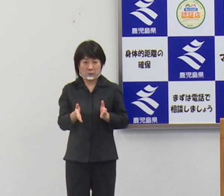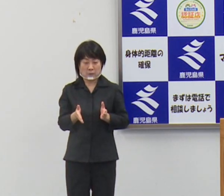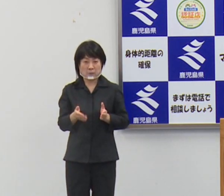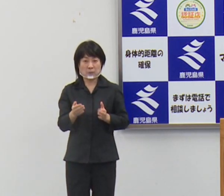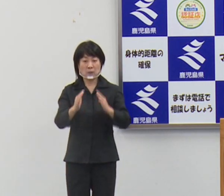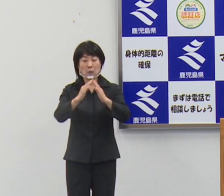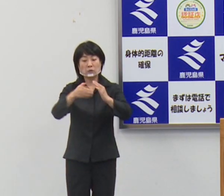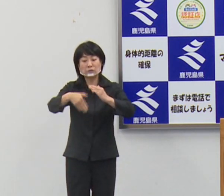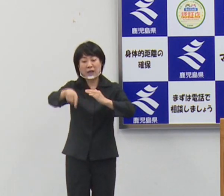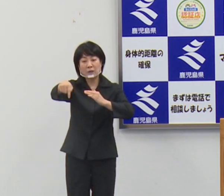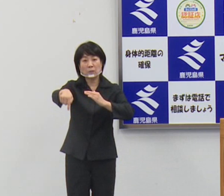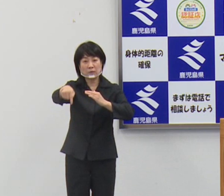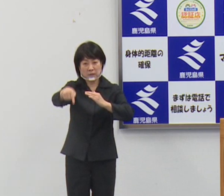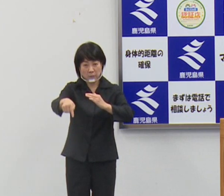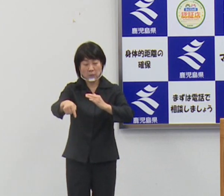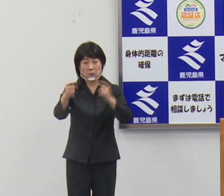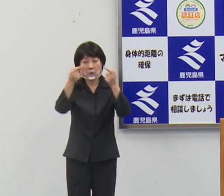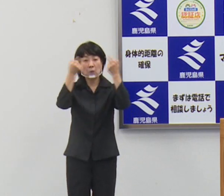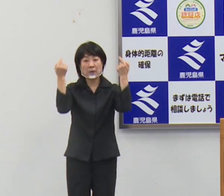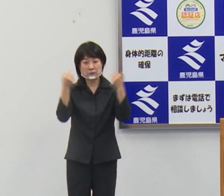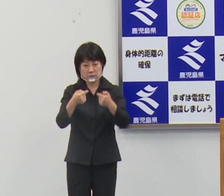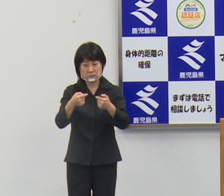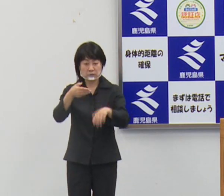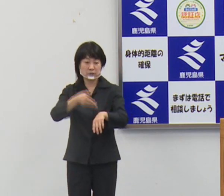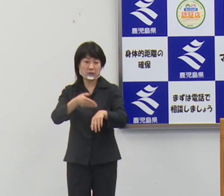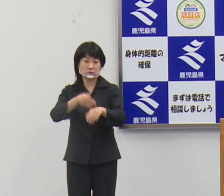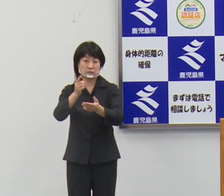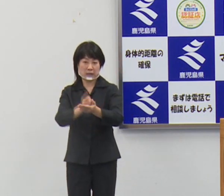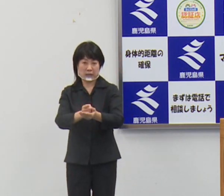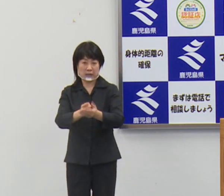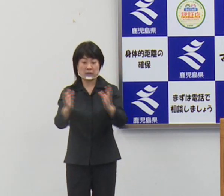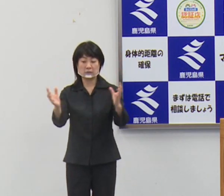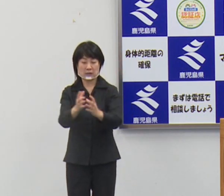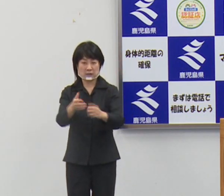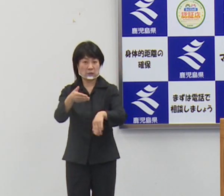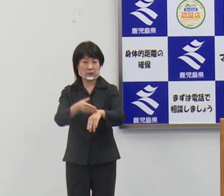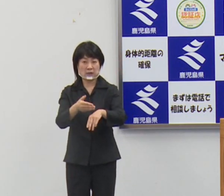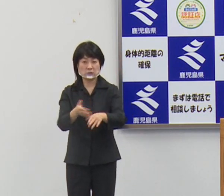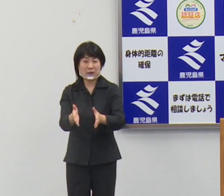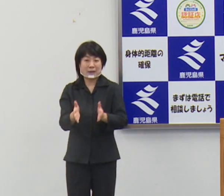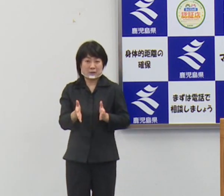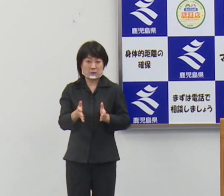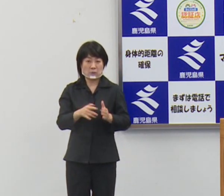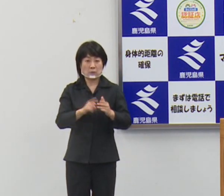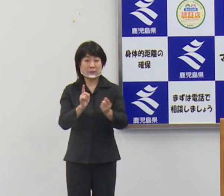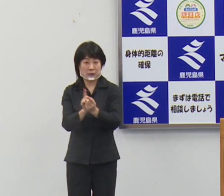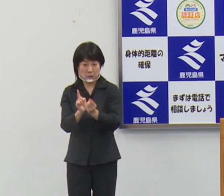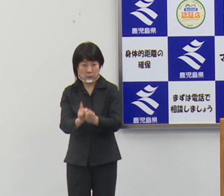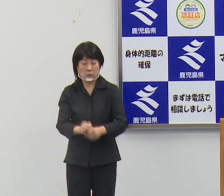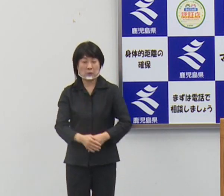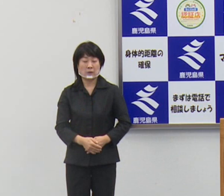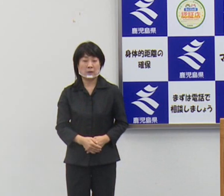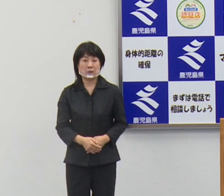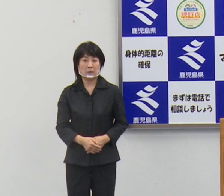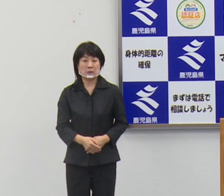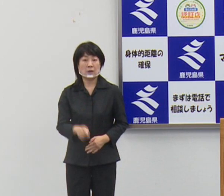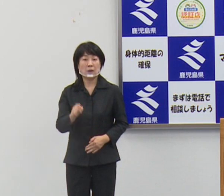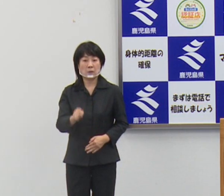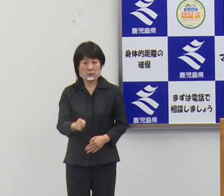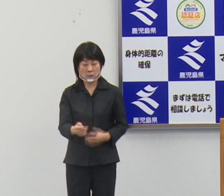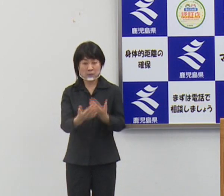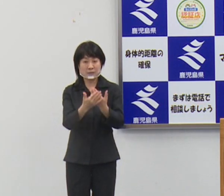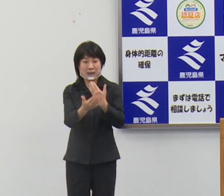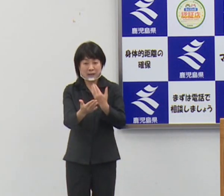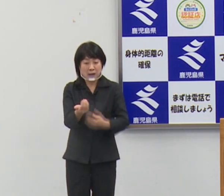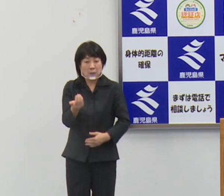はその屋外であっても個別の練習しかしないというような対応ではありましたけれども、そういう大会を控